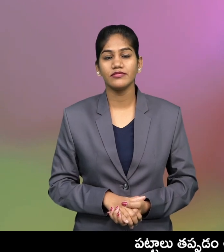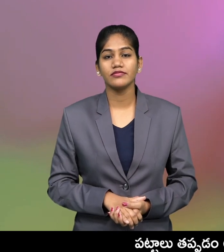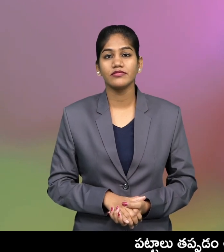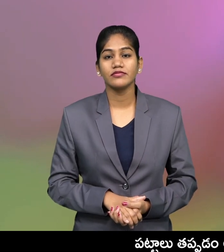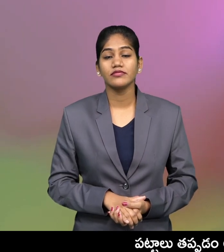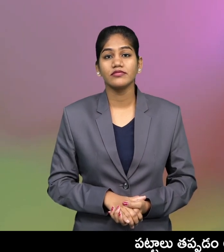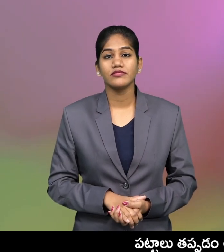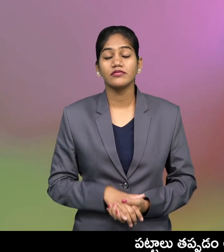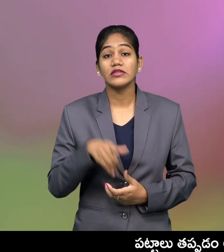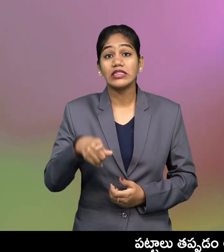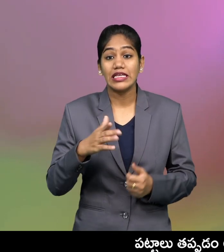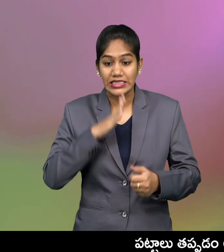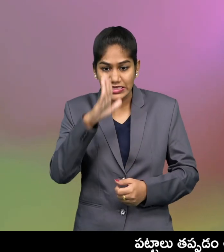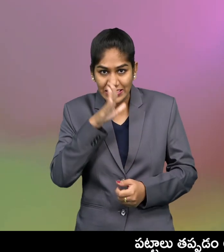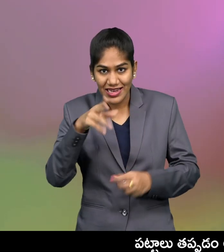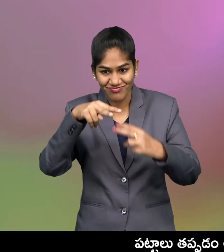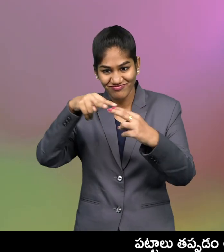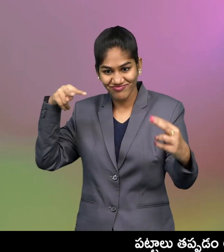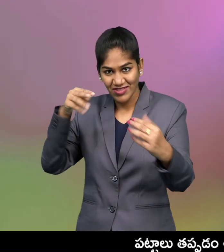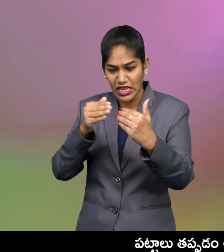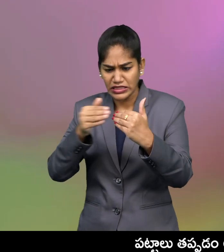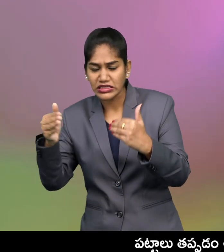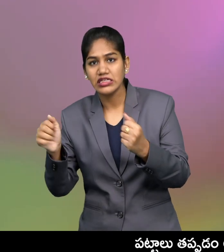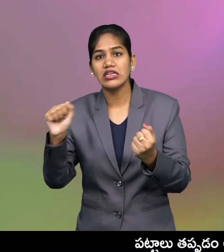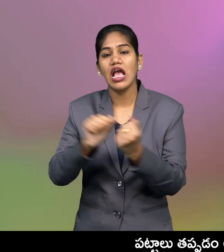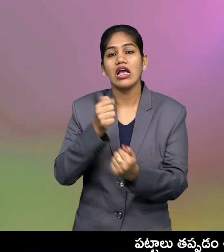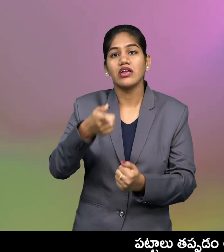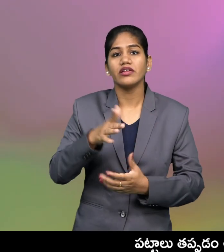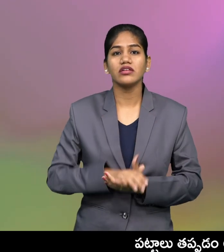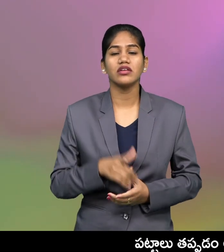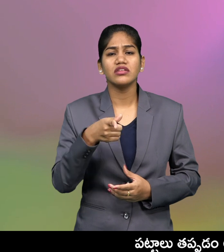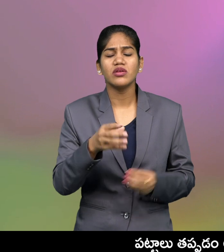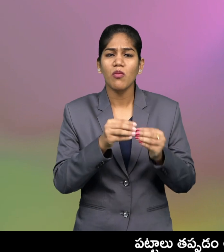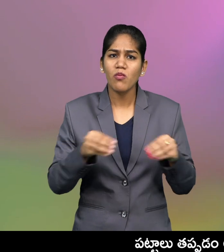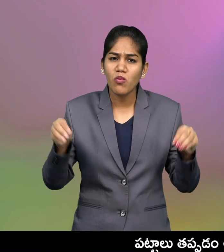పట్టాలు తప్పడం అనేది రైలు ప్రమాదాలలో అత్యంత సాధారణ రకం.